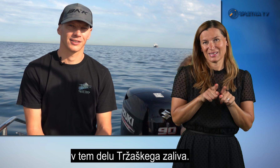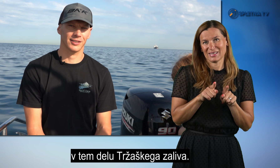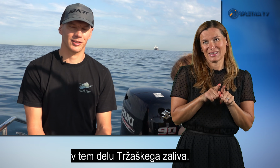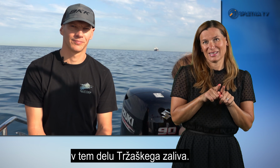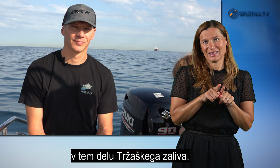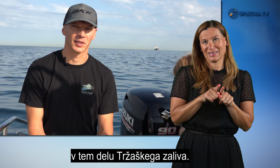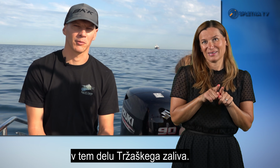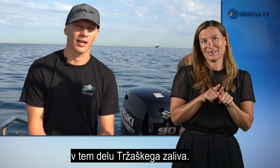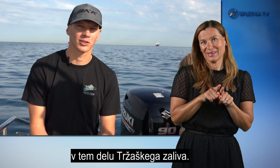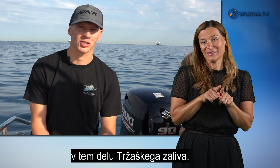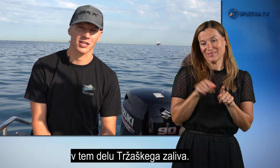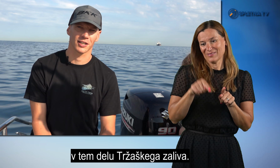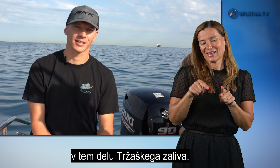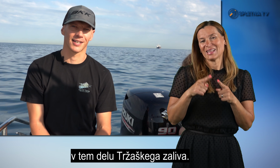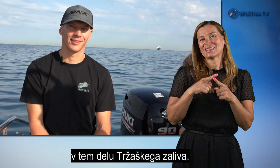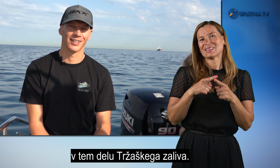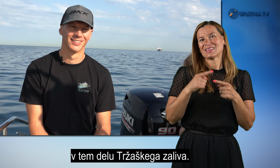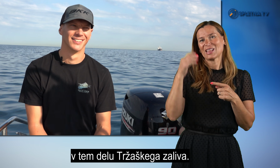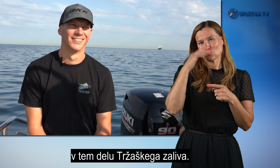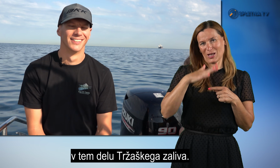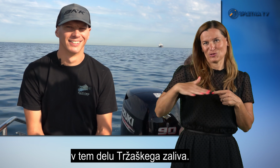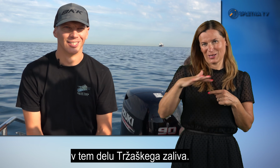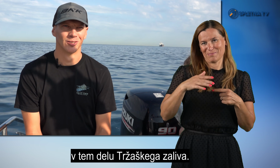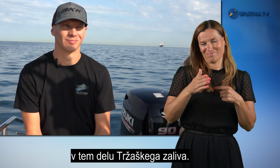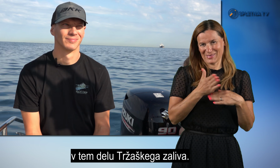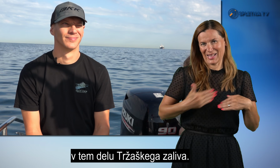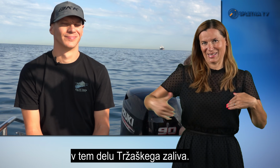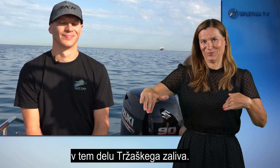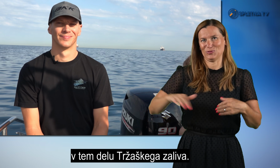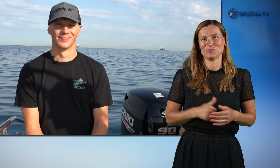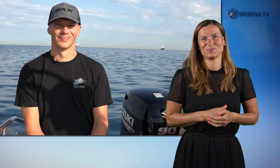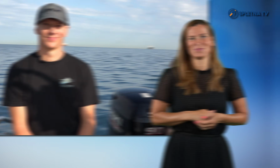v tem delu Tržaškega zaliva.